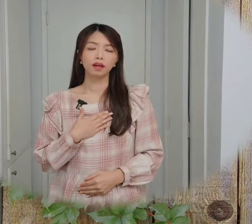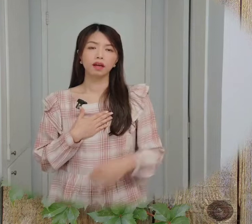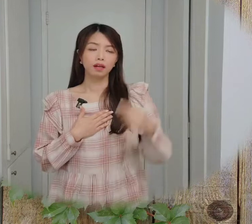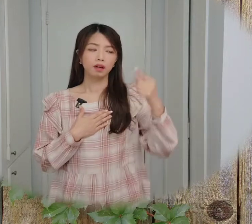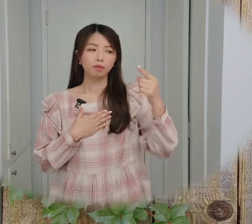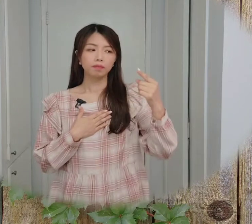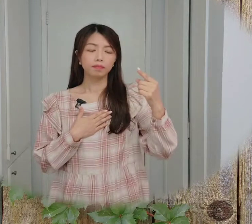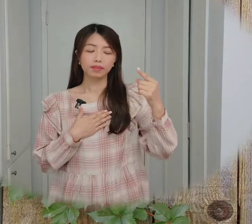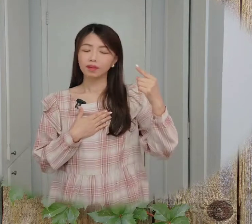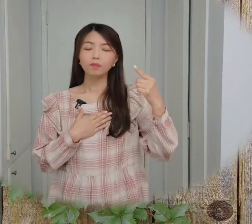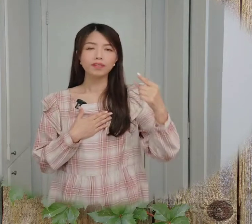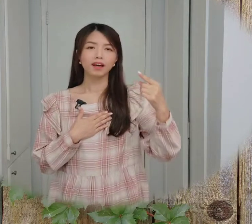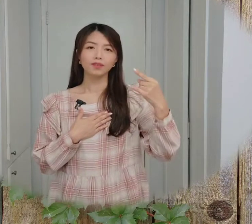수어는